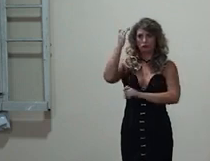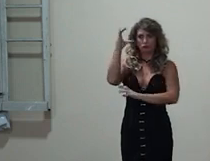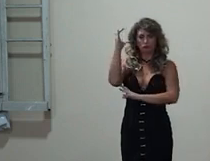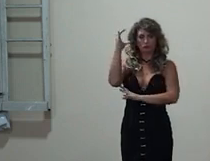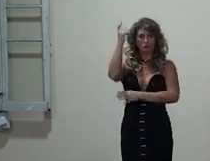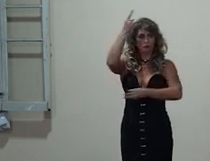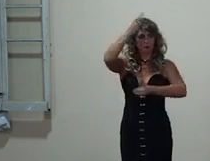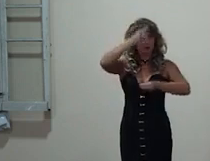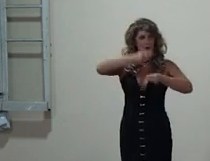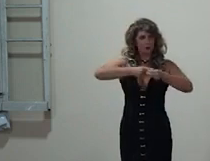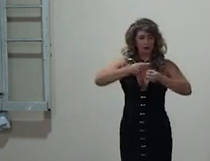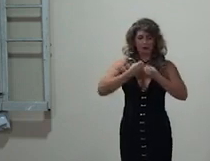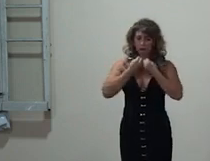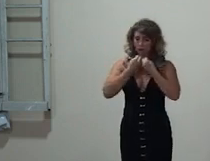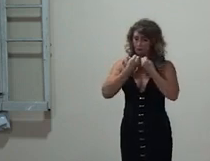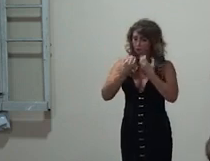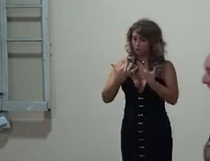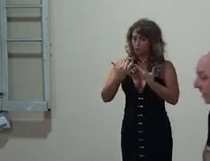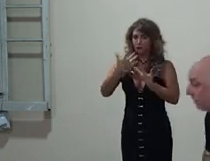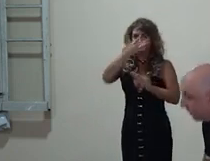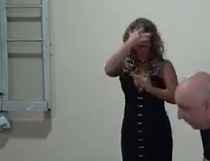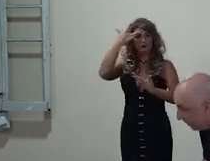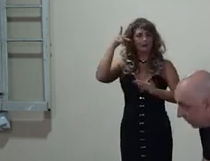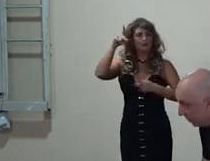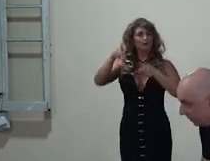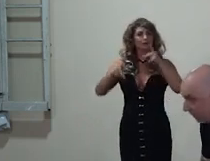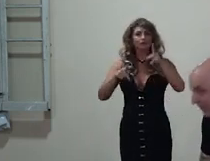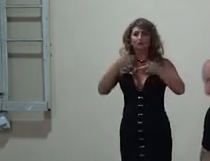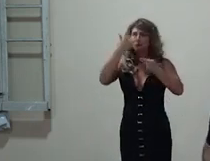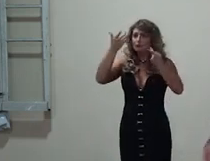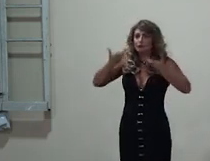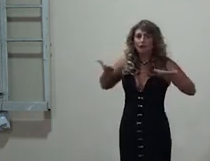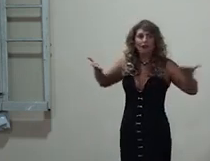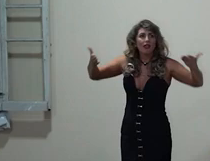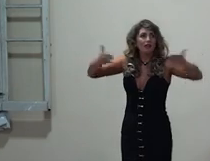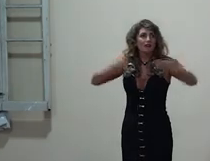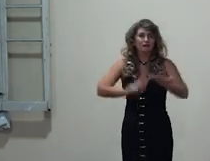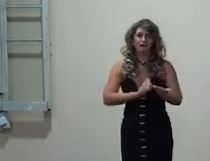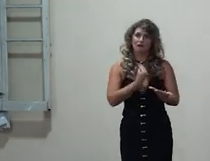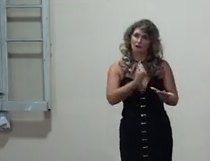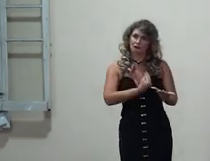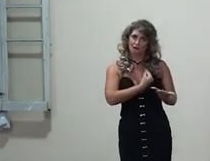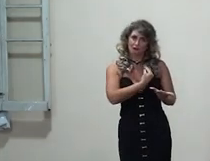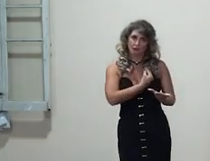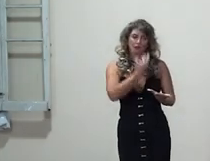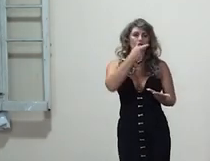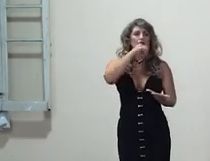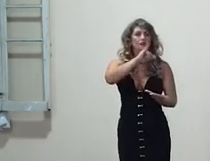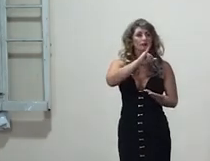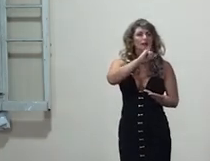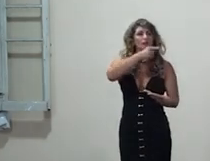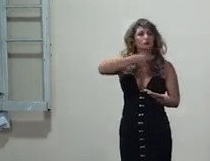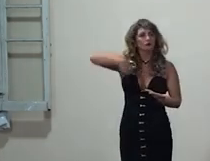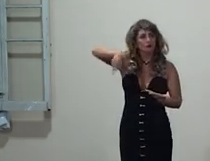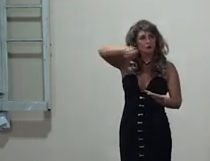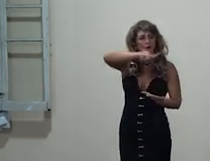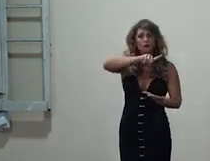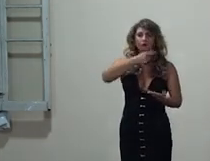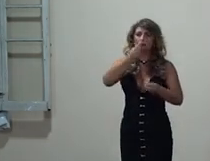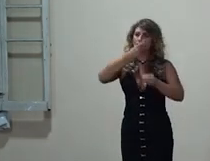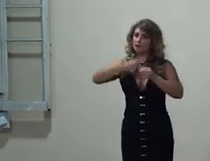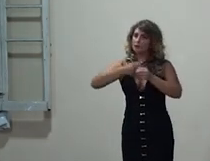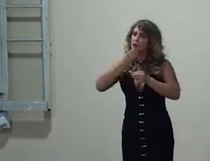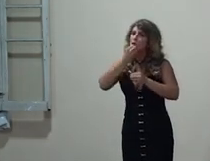uma cidade boa para as pessoas que aqui vivem. Se for uma cidade boa para os que aqui